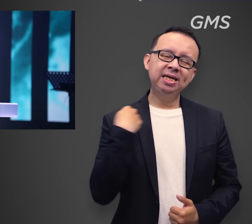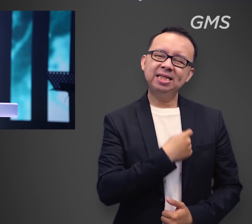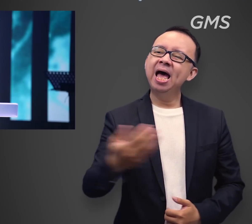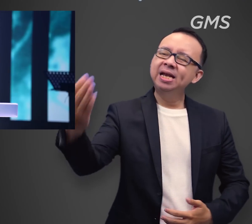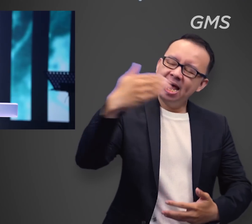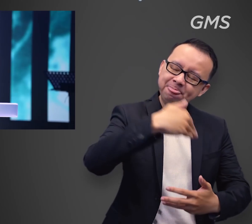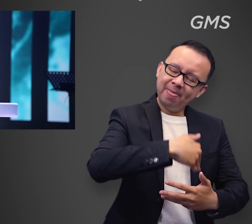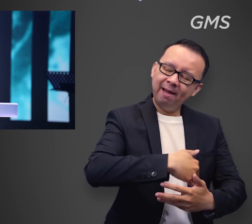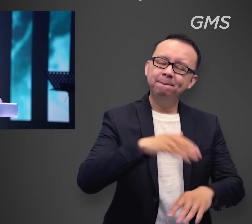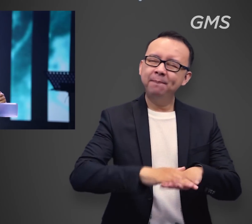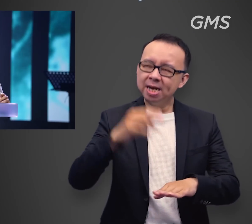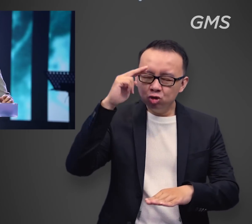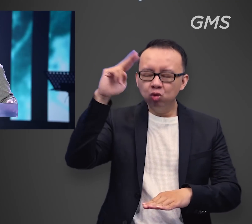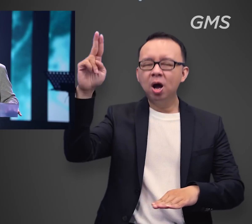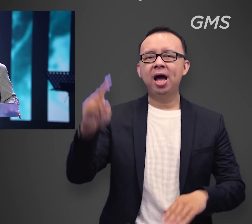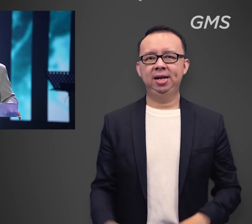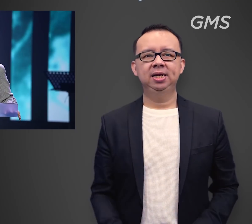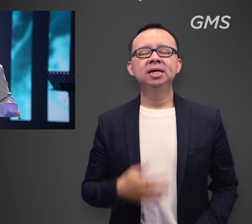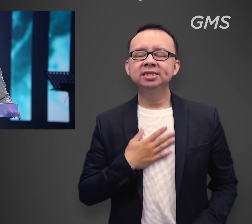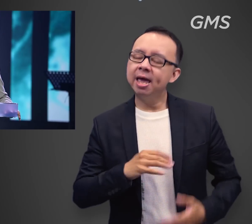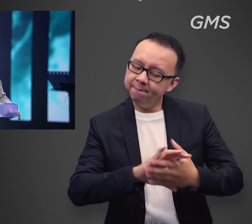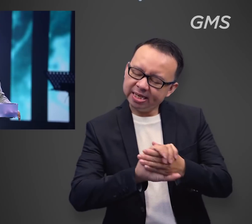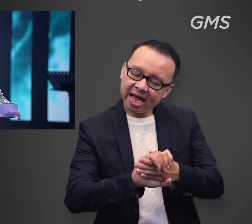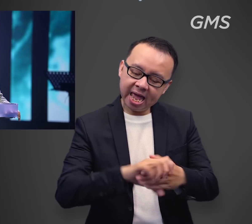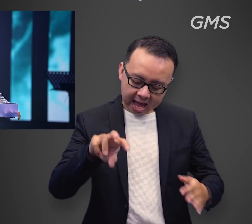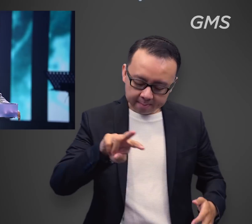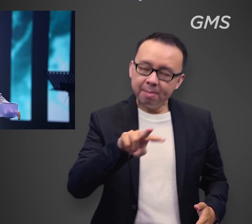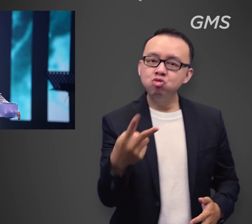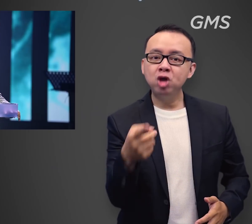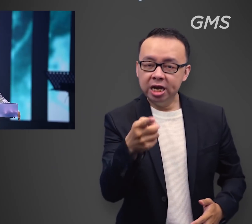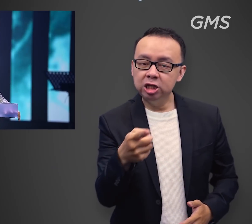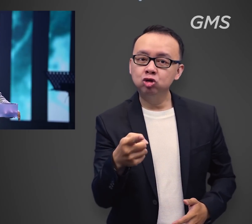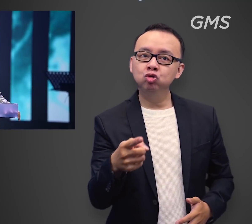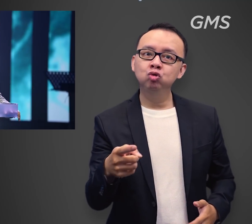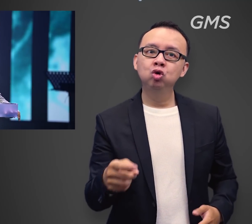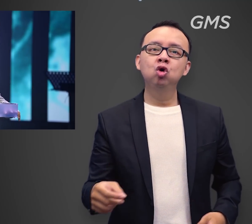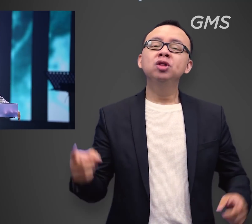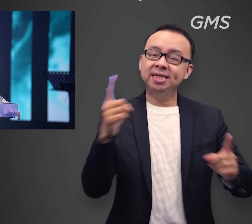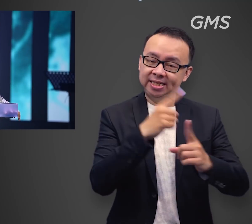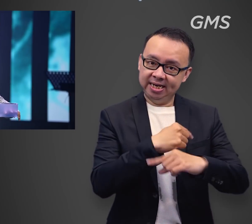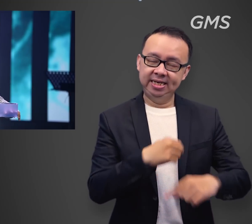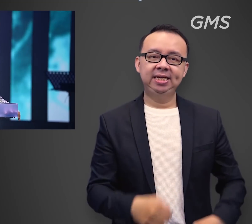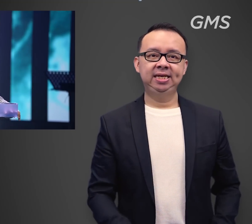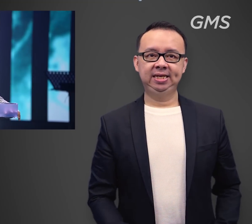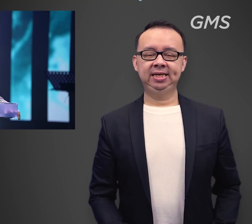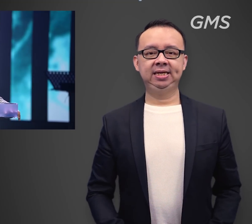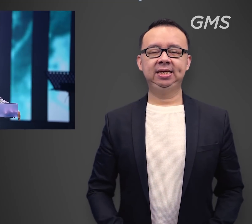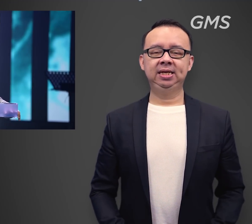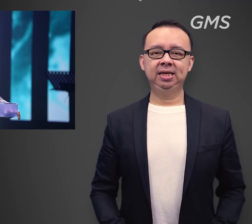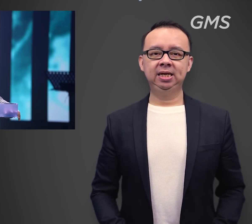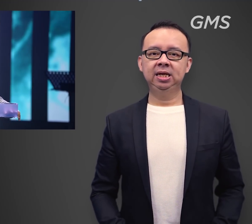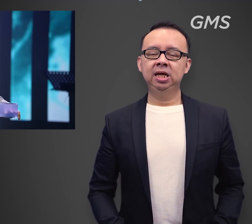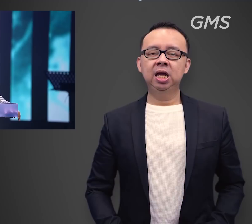Bawa perkaramu, saya percaya pemulihanmu terjadi. Dan yang hebat ini, begitu Anda perasaanmu ini dikuasai oleh